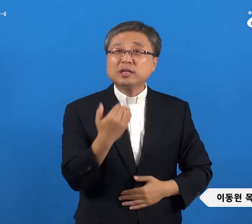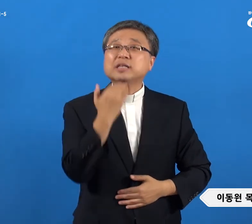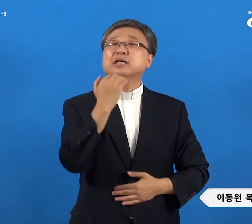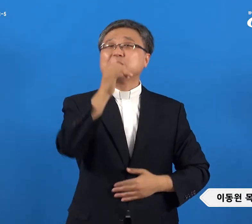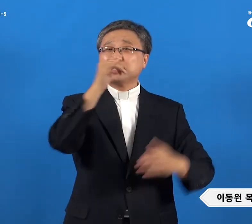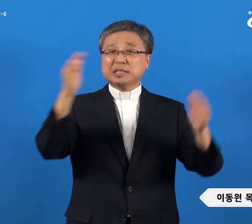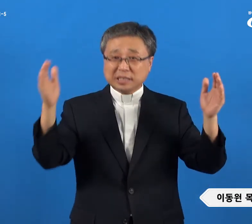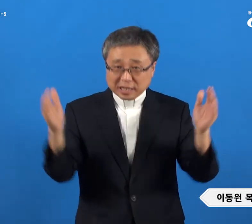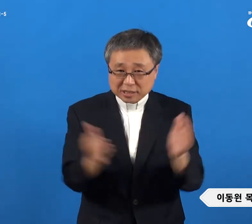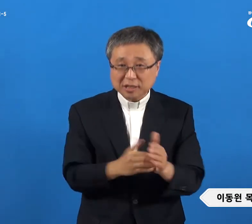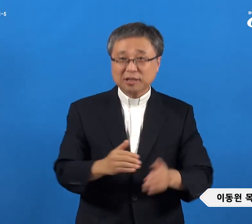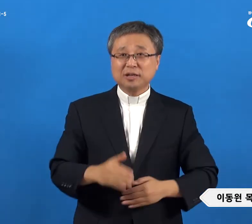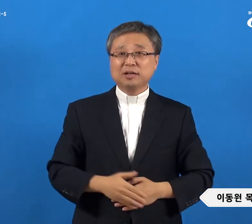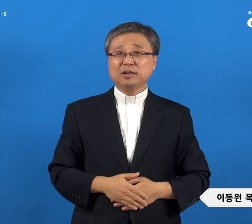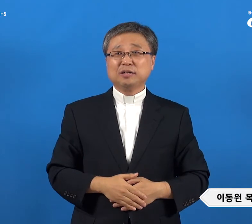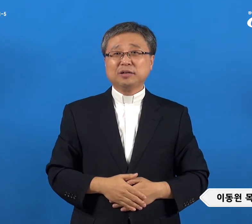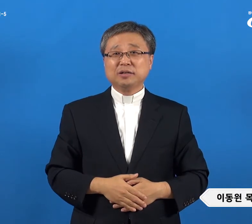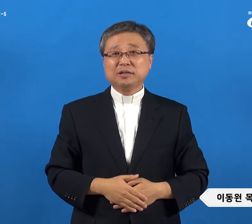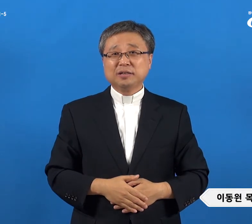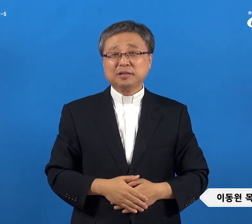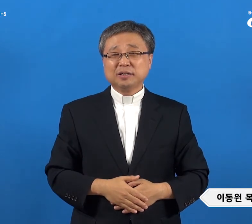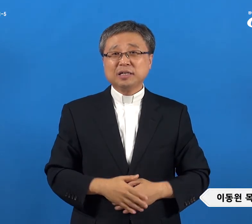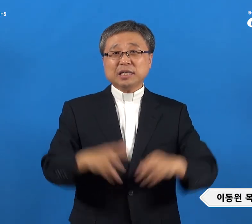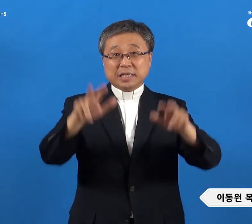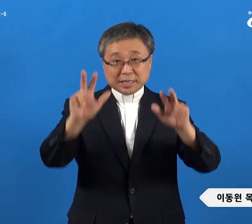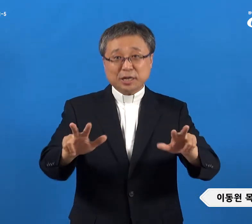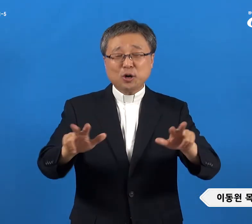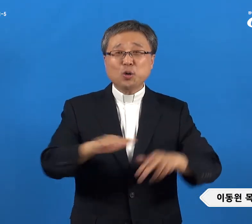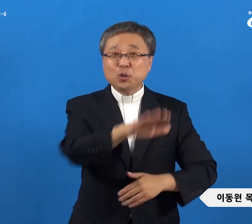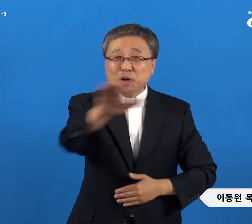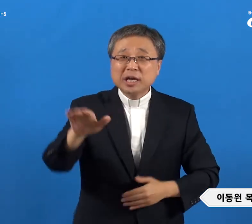기다리고 있었어. 이제 우리의